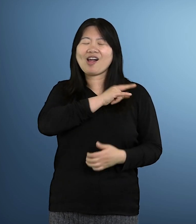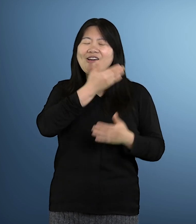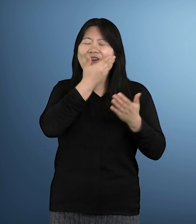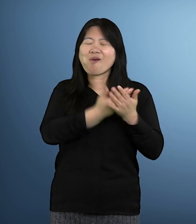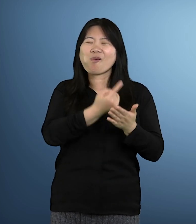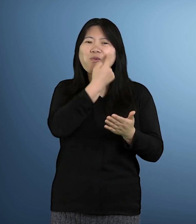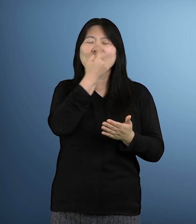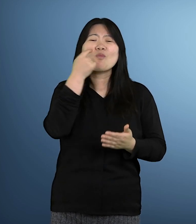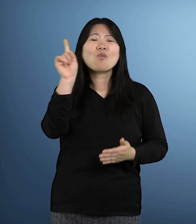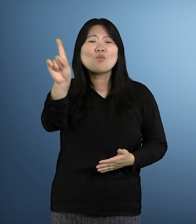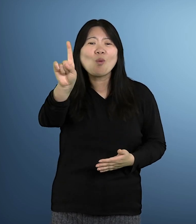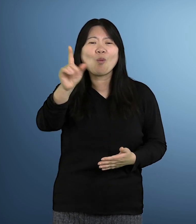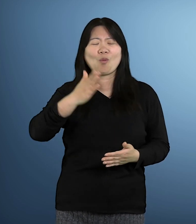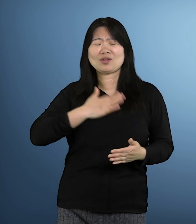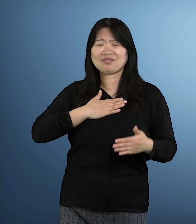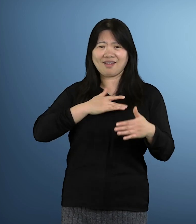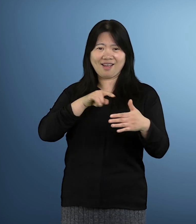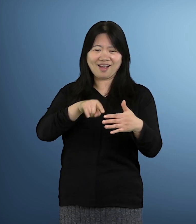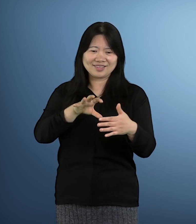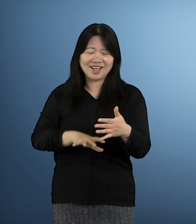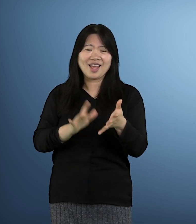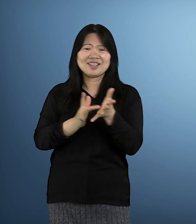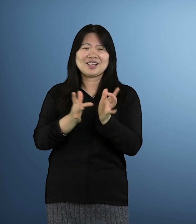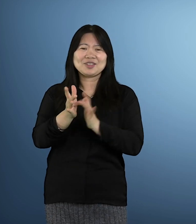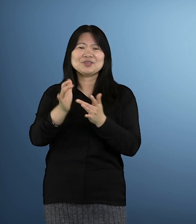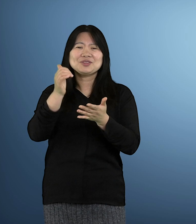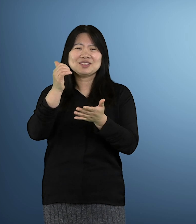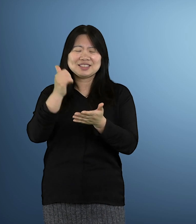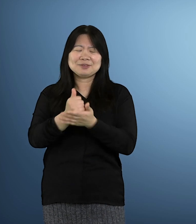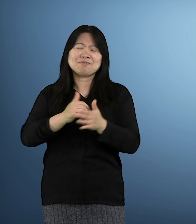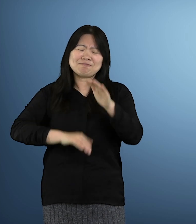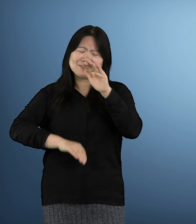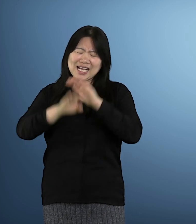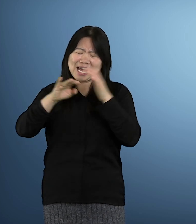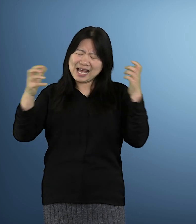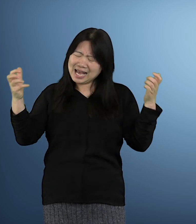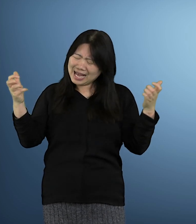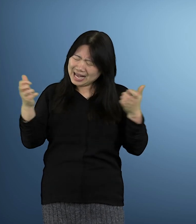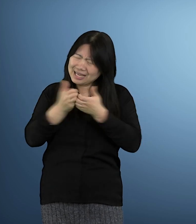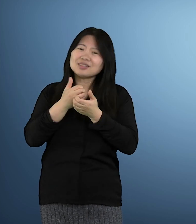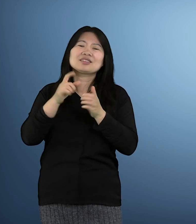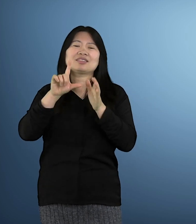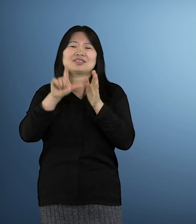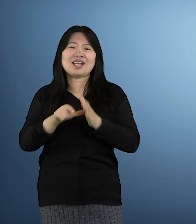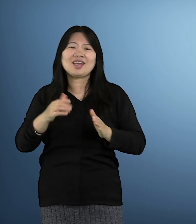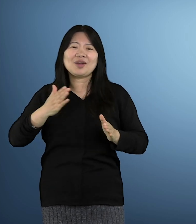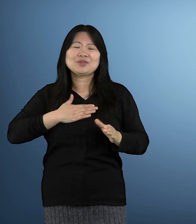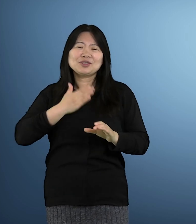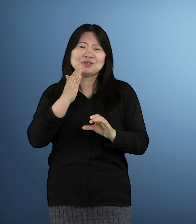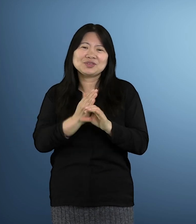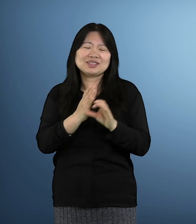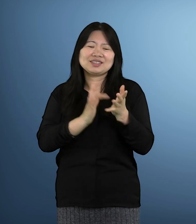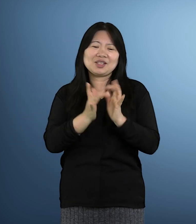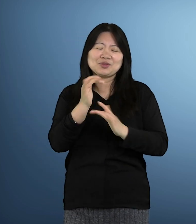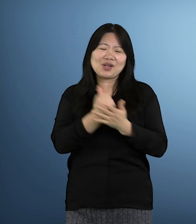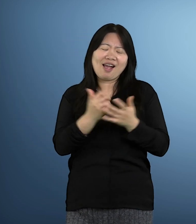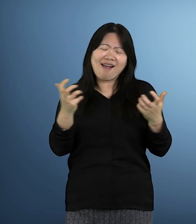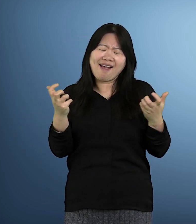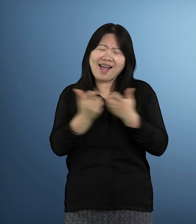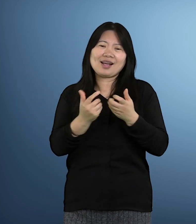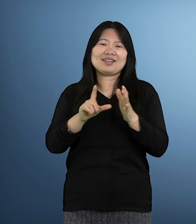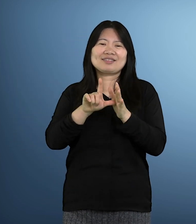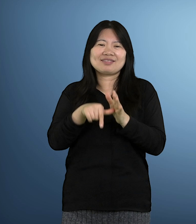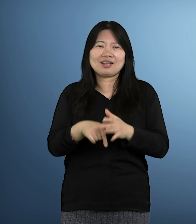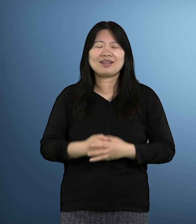중요한 근거는 우리 안에 예수로 가득 찰 때, 우리 중심에 예수가 가득 찰